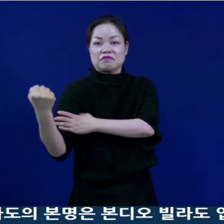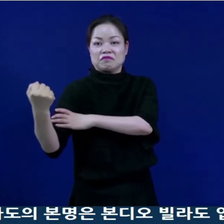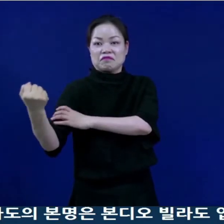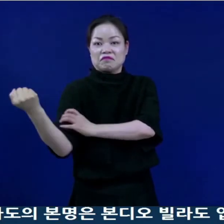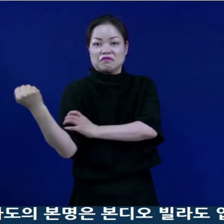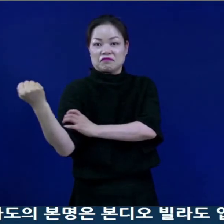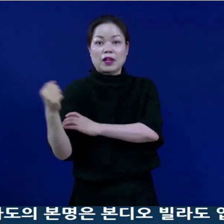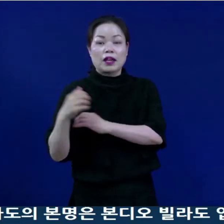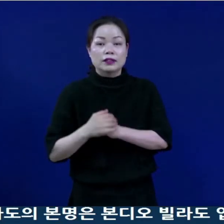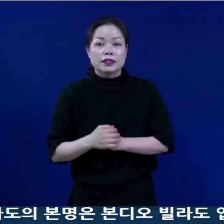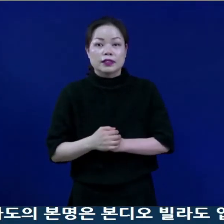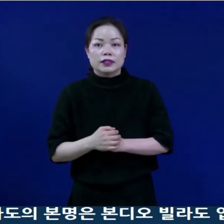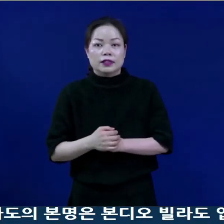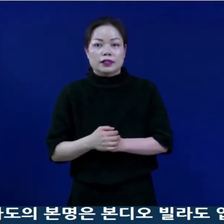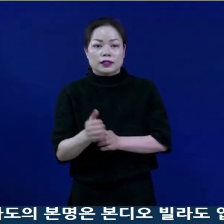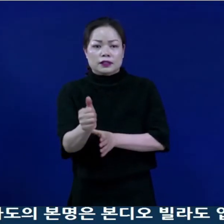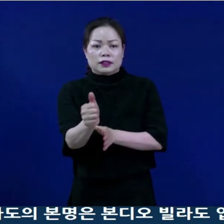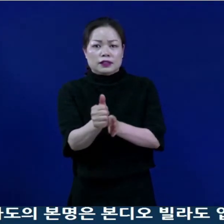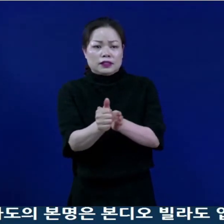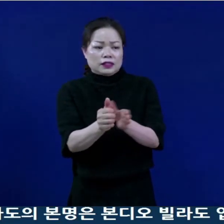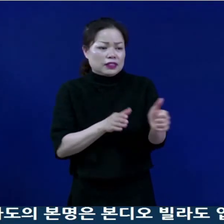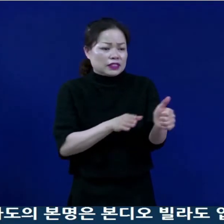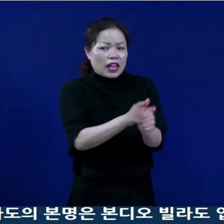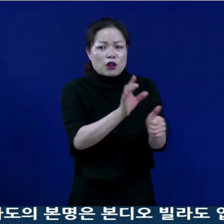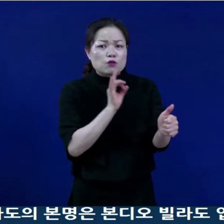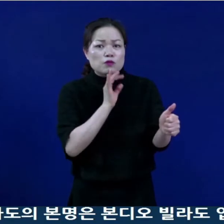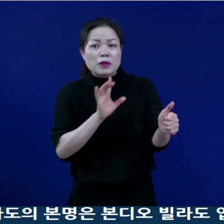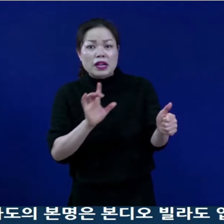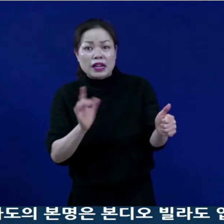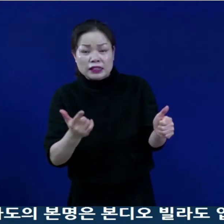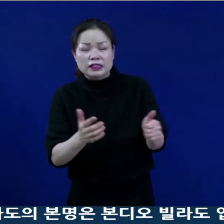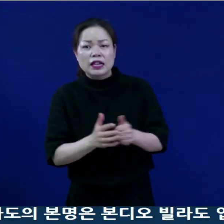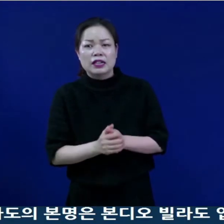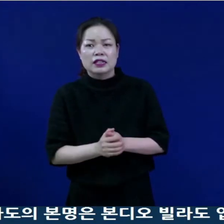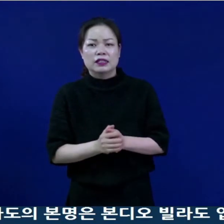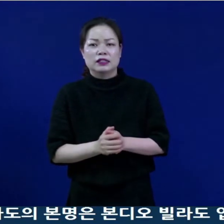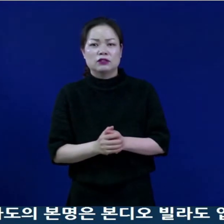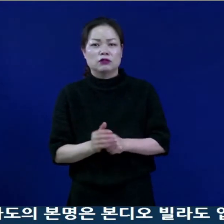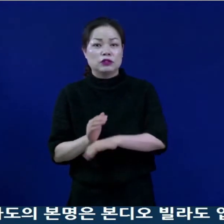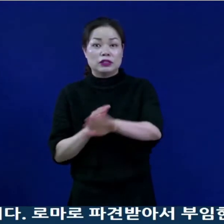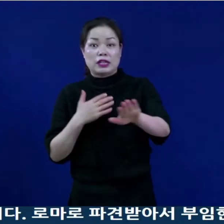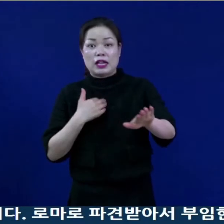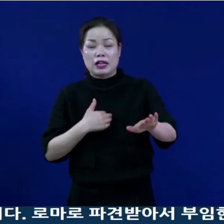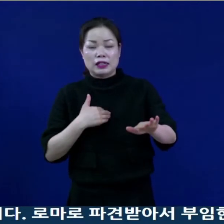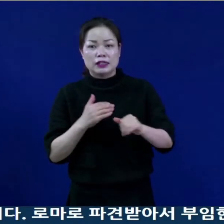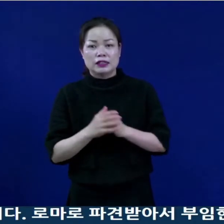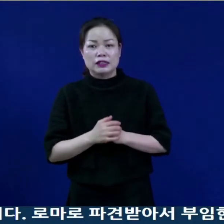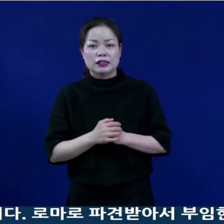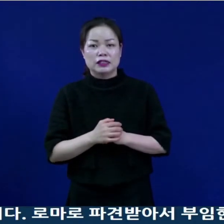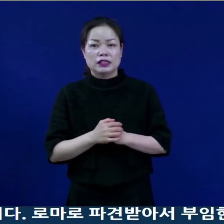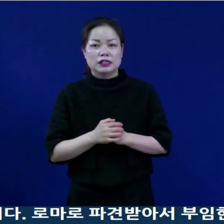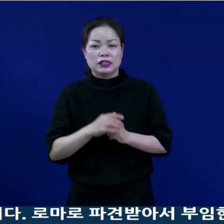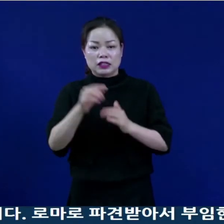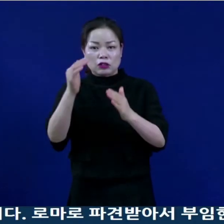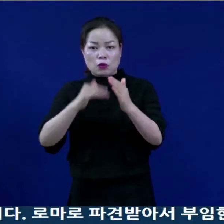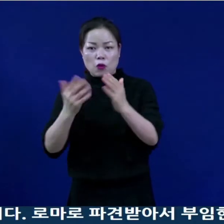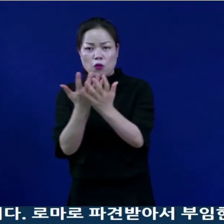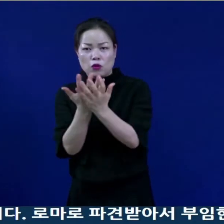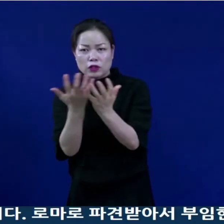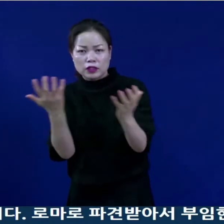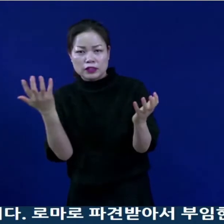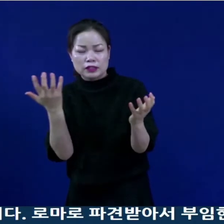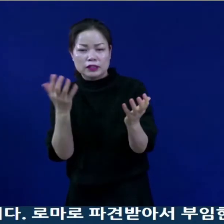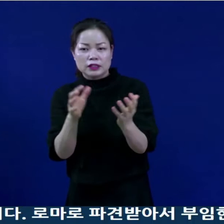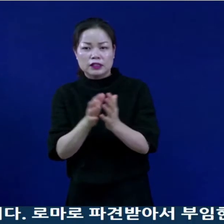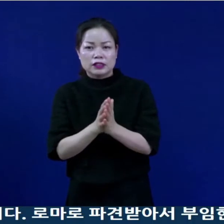이슈가 되는 사형 집행권뿐 아니라 그는 우리가 잘 알고 있는 사내들인 공의회 같은